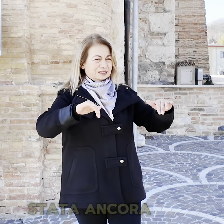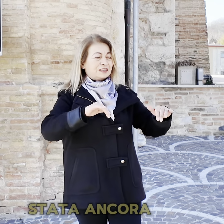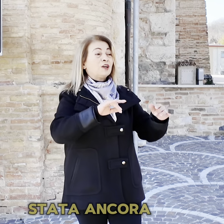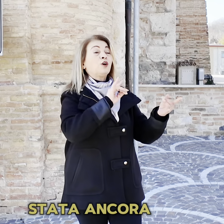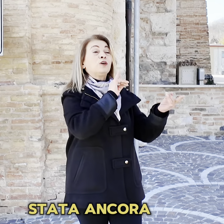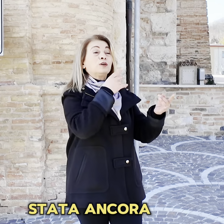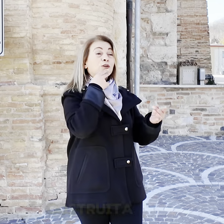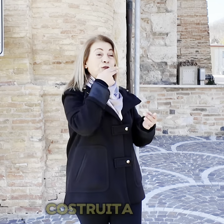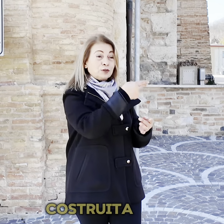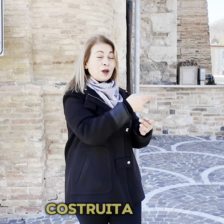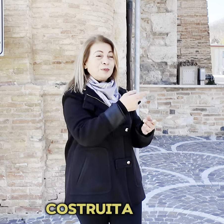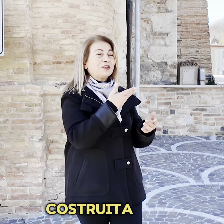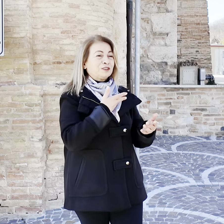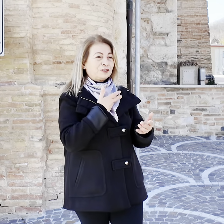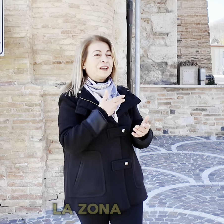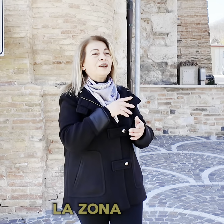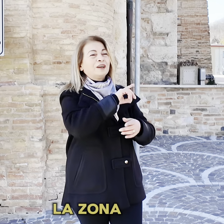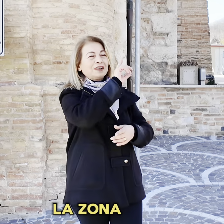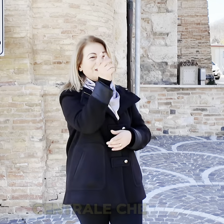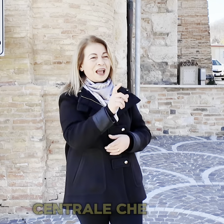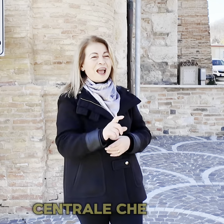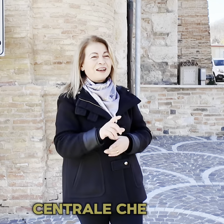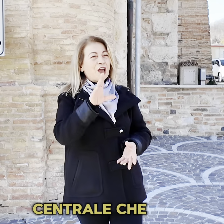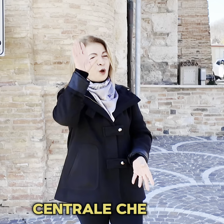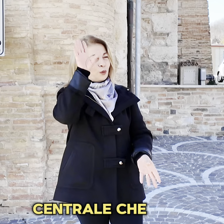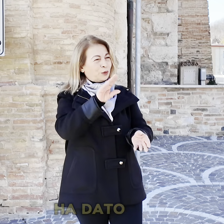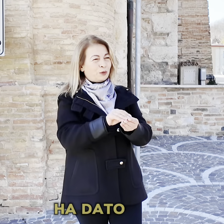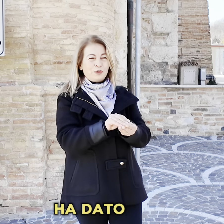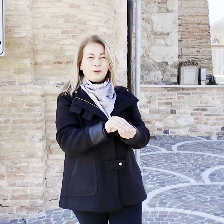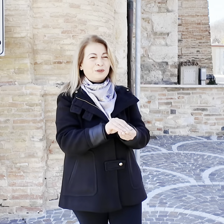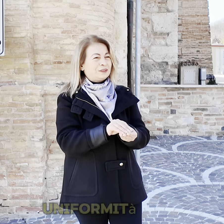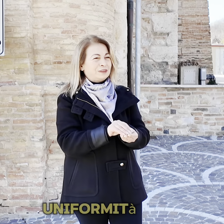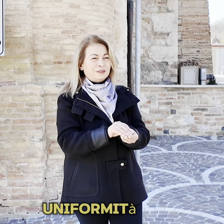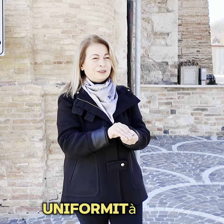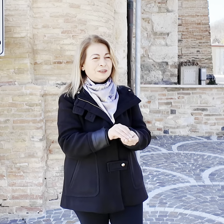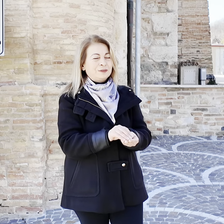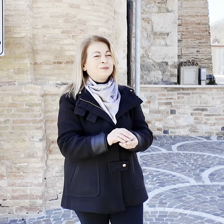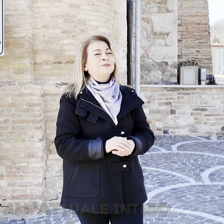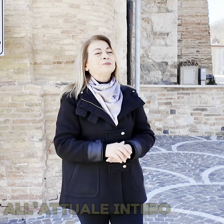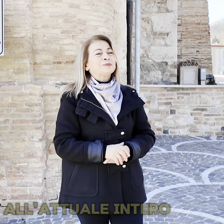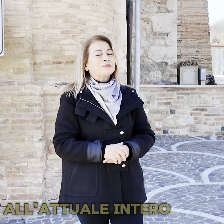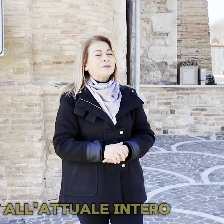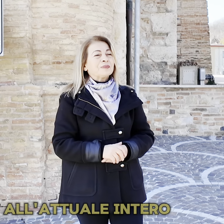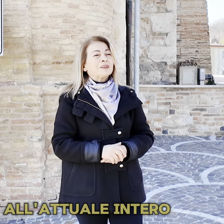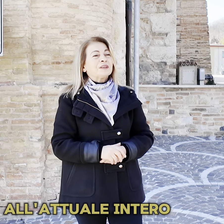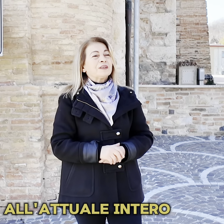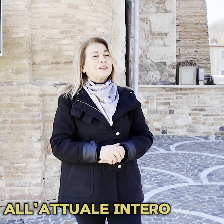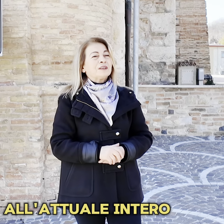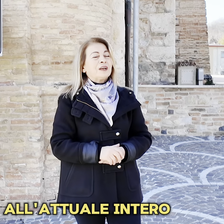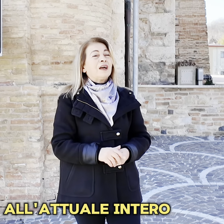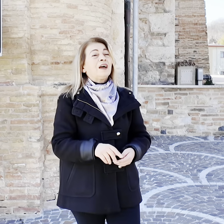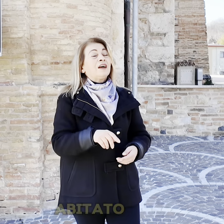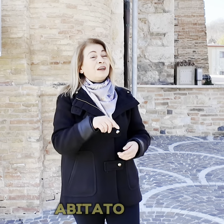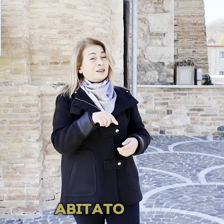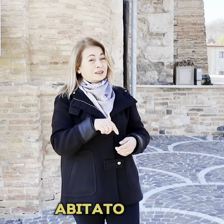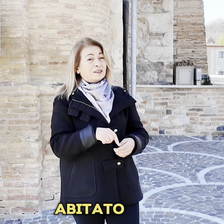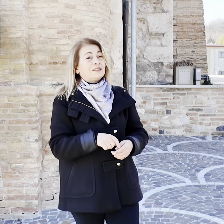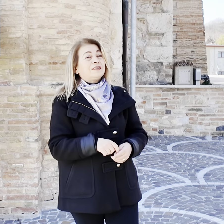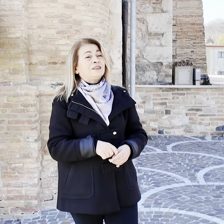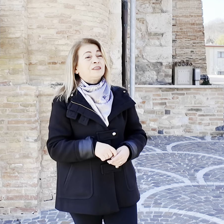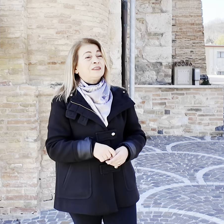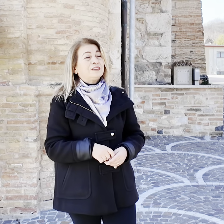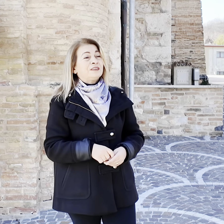essendo stata ancora costruita la zona centrale che ha dato uniformità all'attuale intero